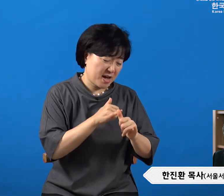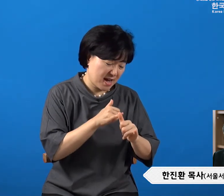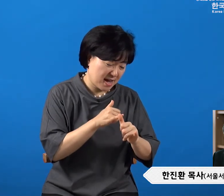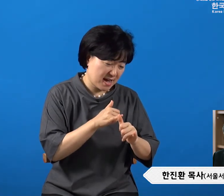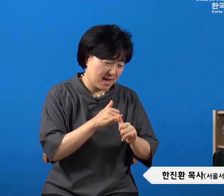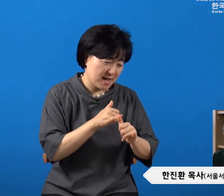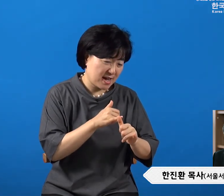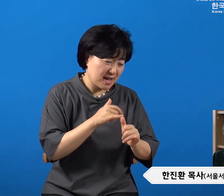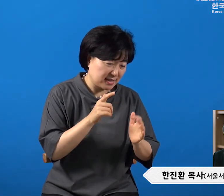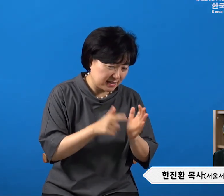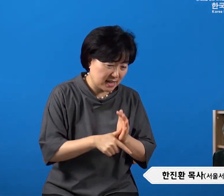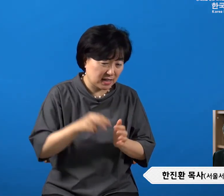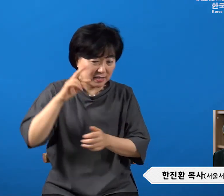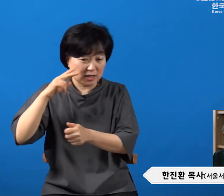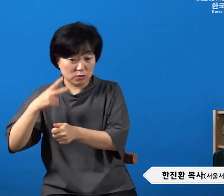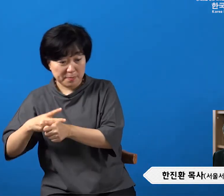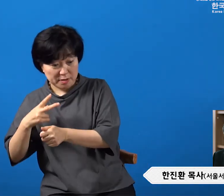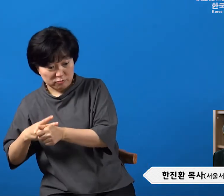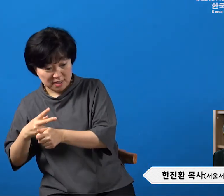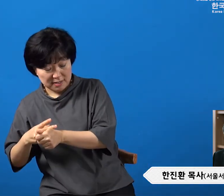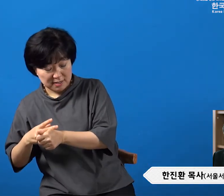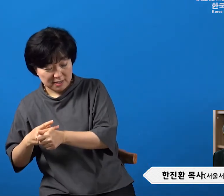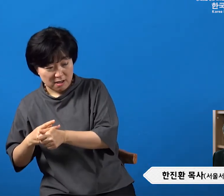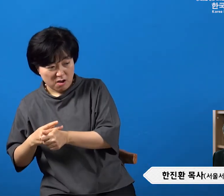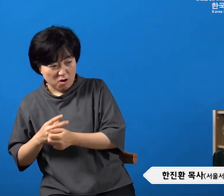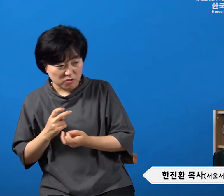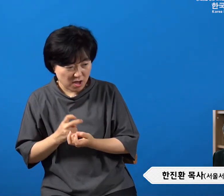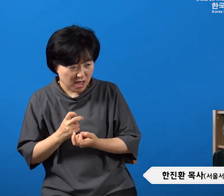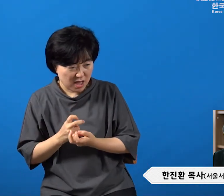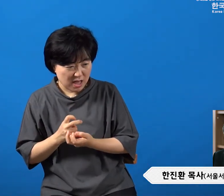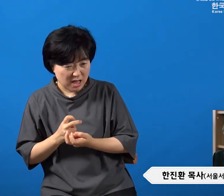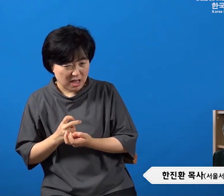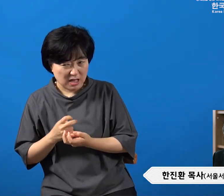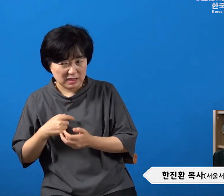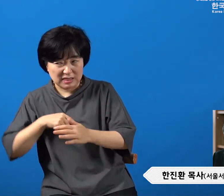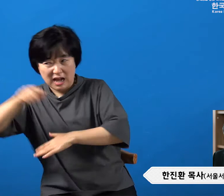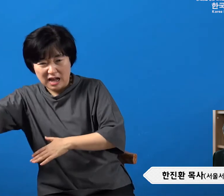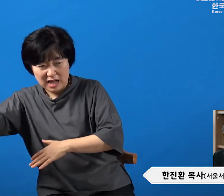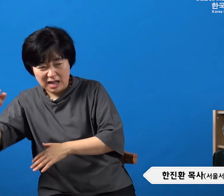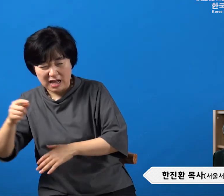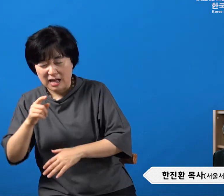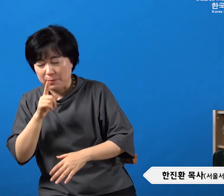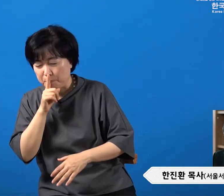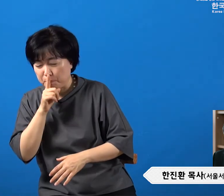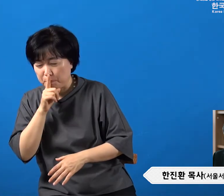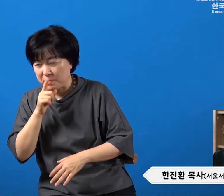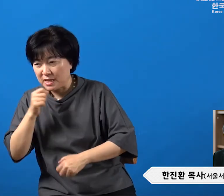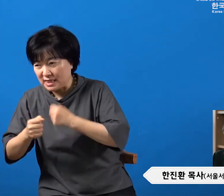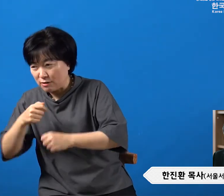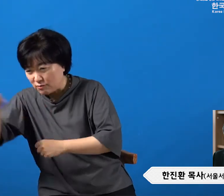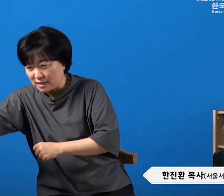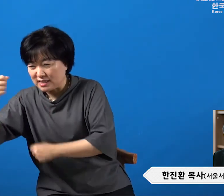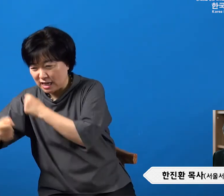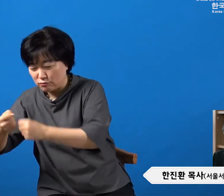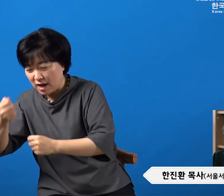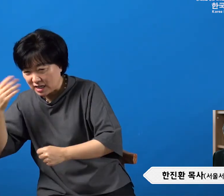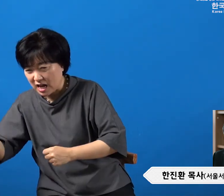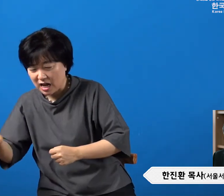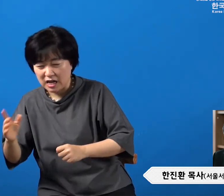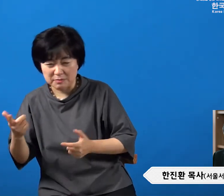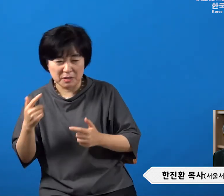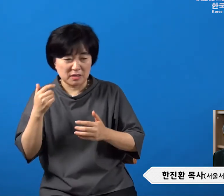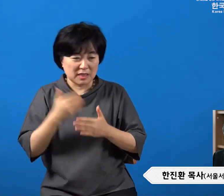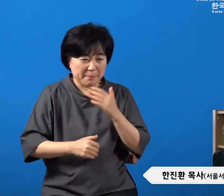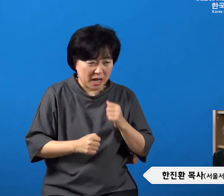해야 되나? 바울 사도가 선택의 기로에 섰습니다. 나가서 자유를 누릴 것인가? 아니면 감옥에 남아서 간수를